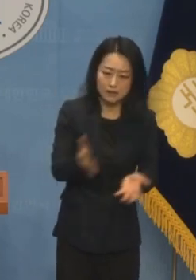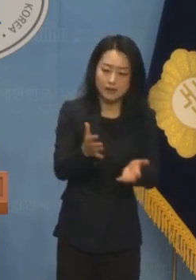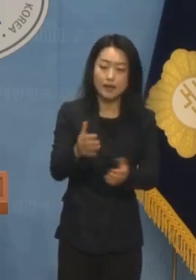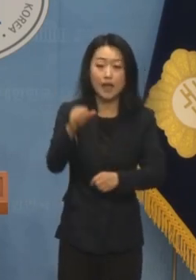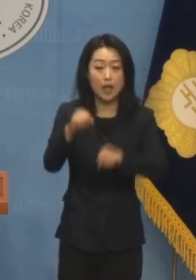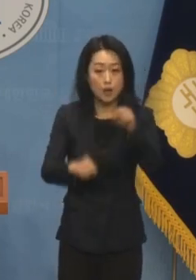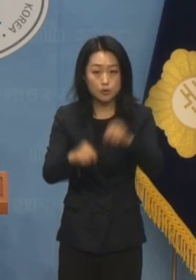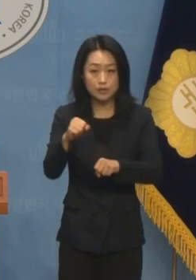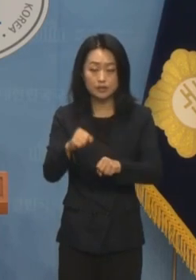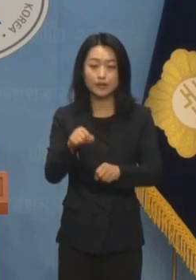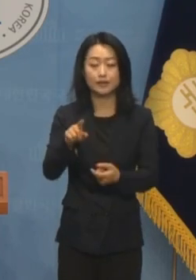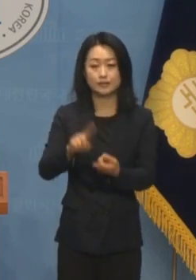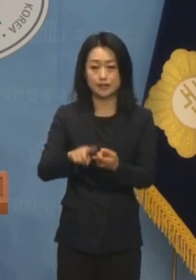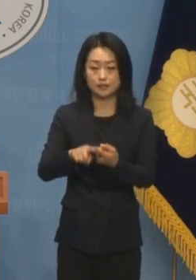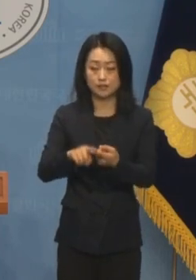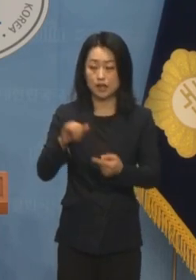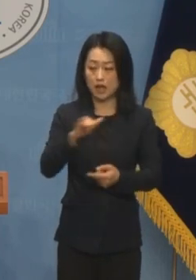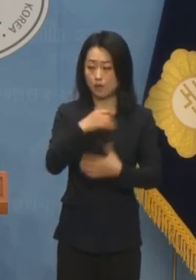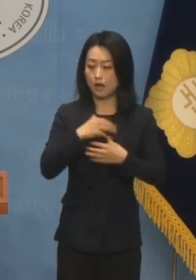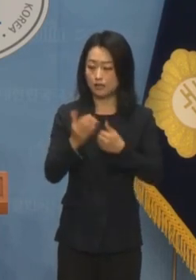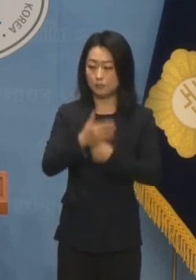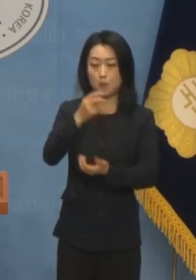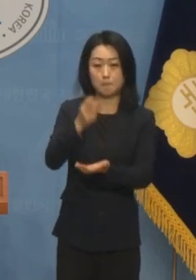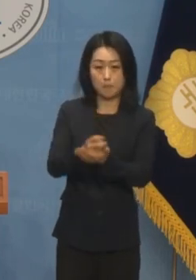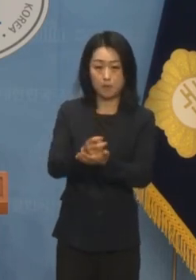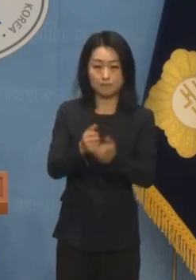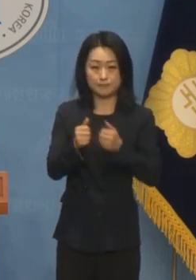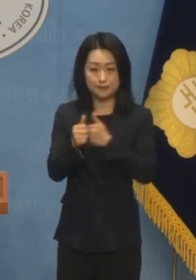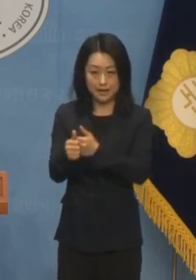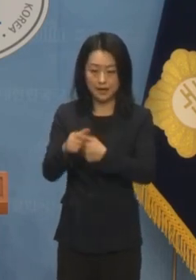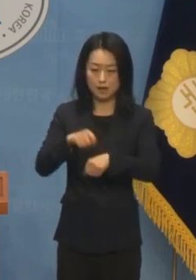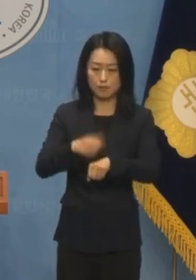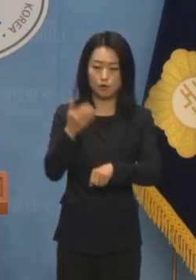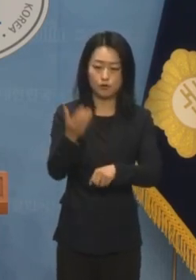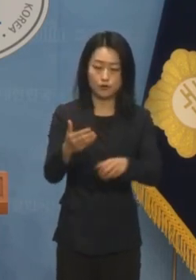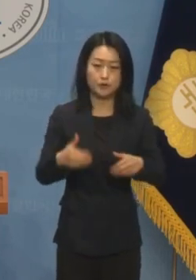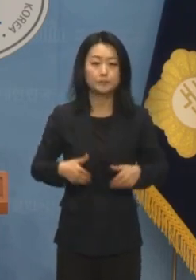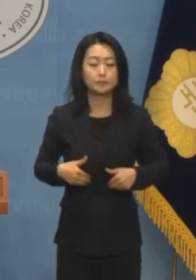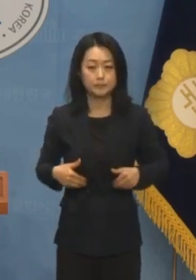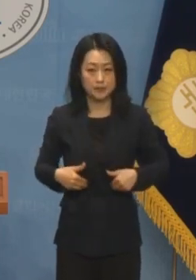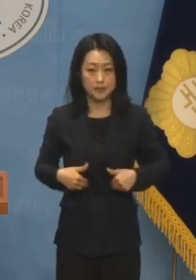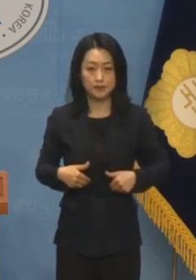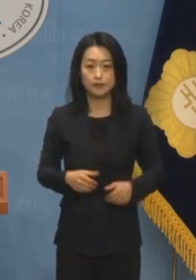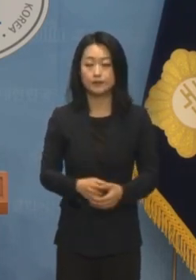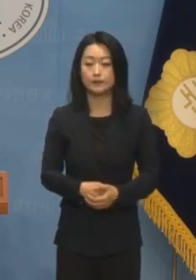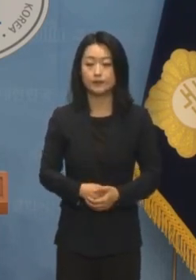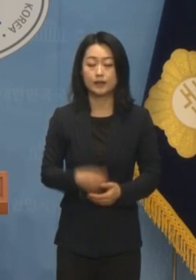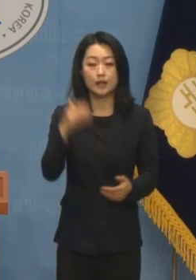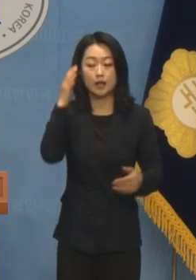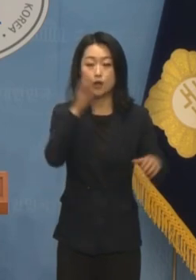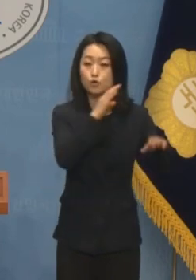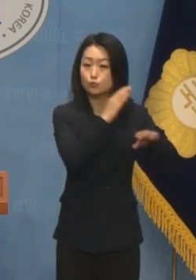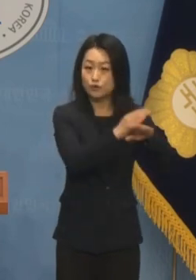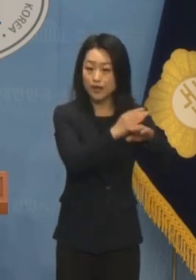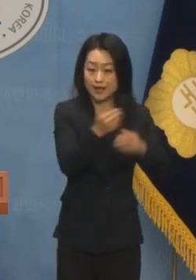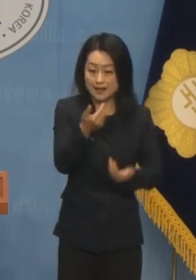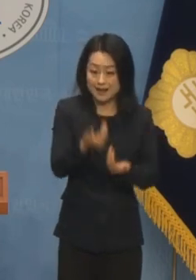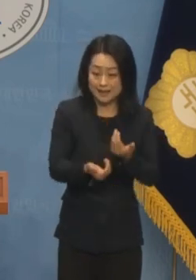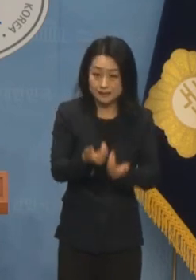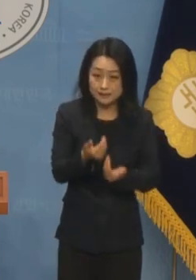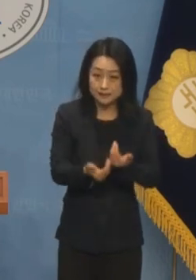행위에 항공안전법에 따라 엄정히 대응해야 한다. 남북 간의 불필요한